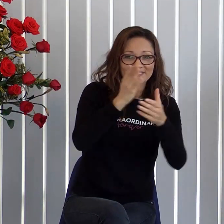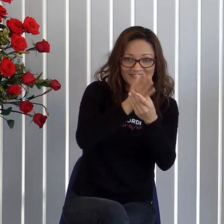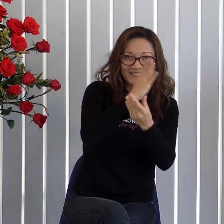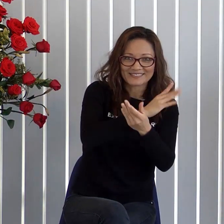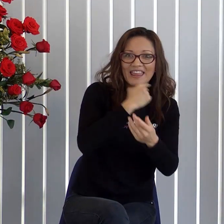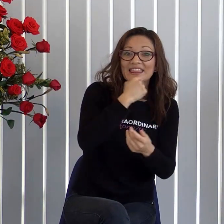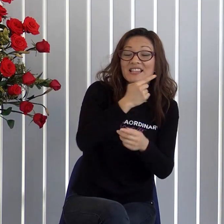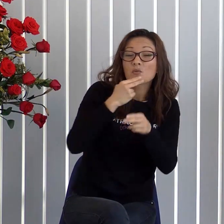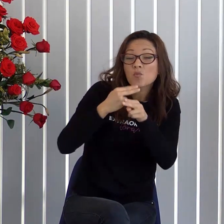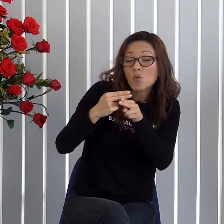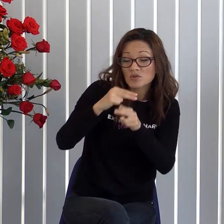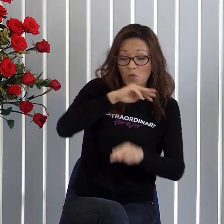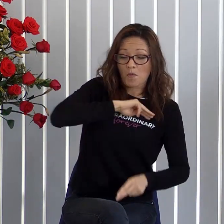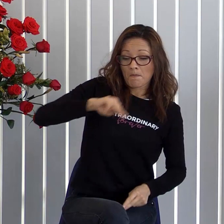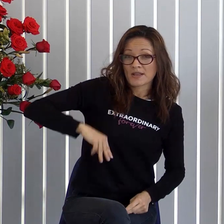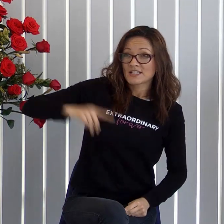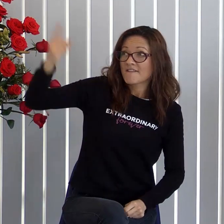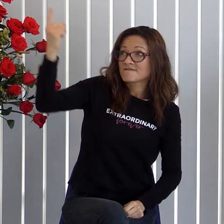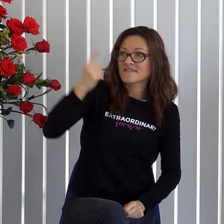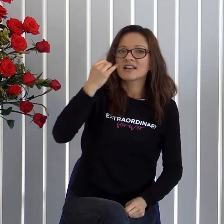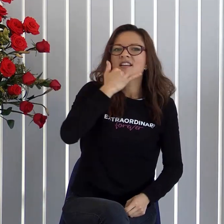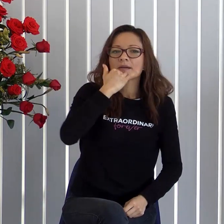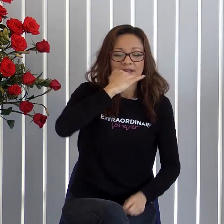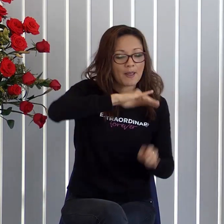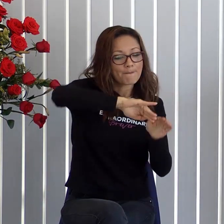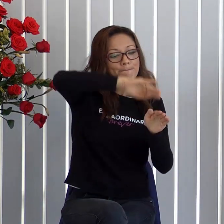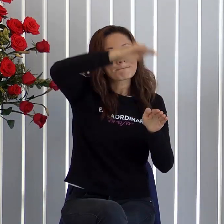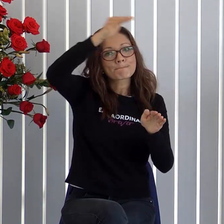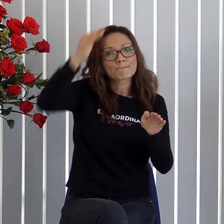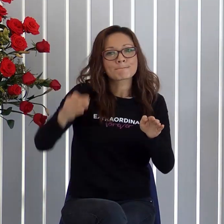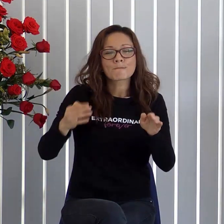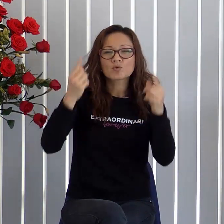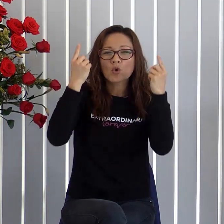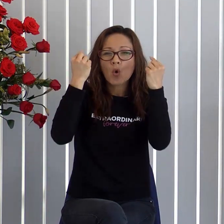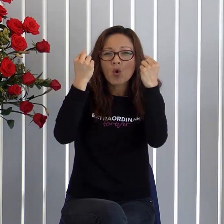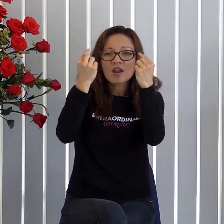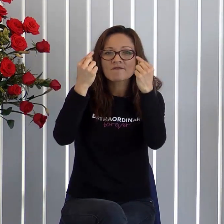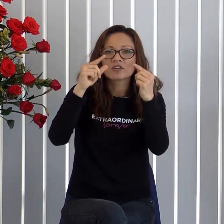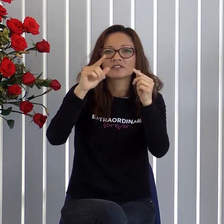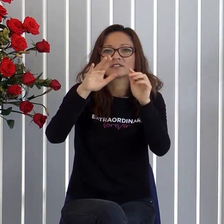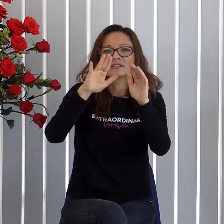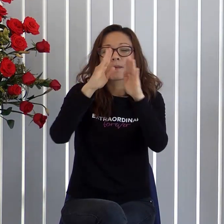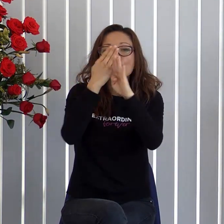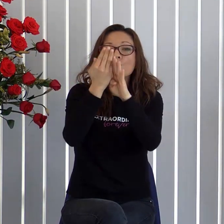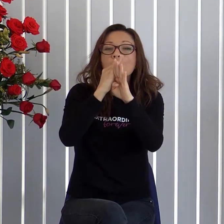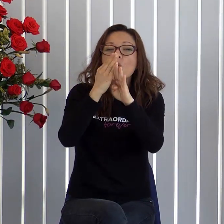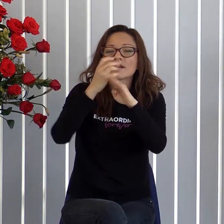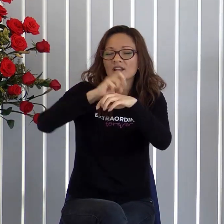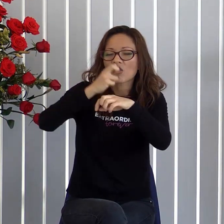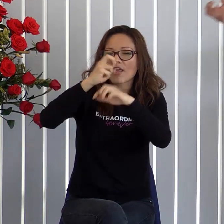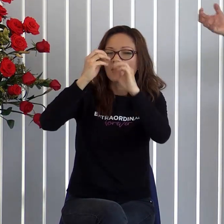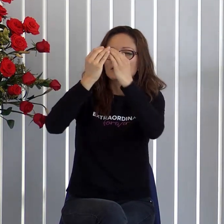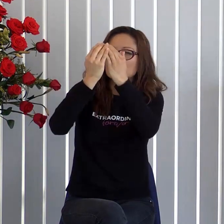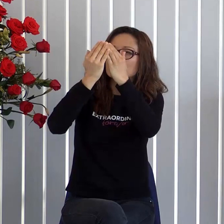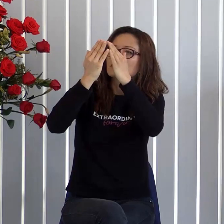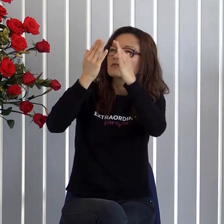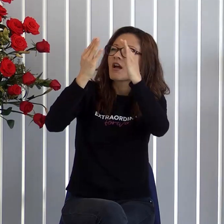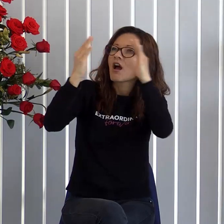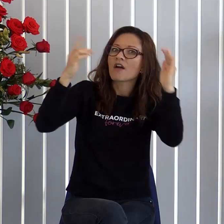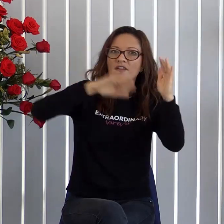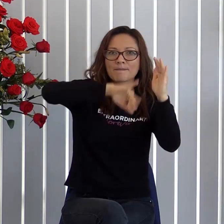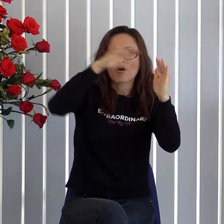el Mesías, el monte de los olivos que está frente a la puerta dorada, se abriría la tierra, y